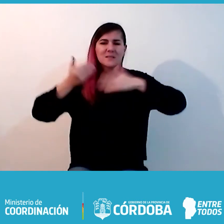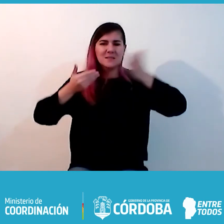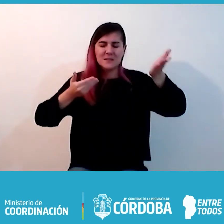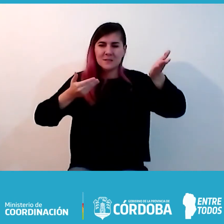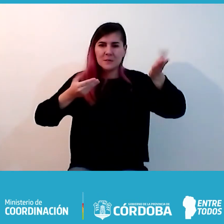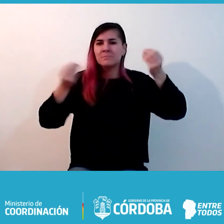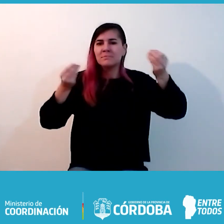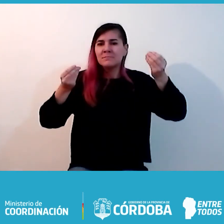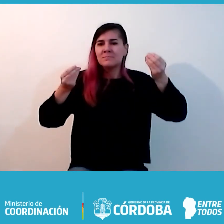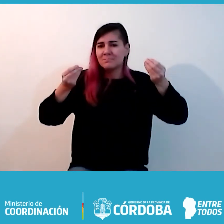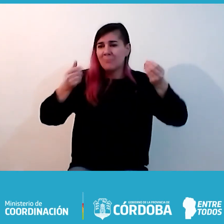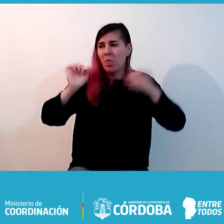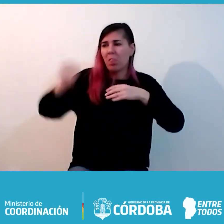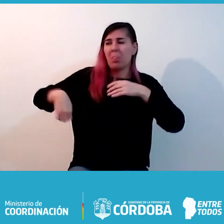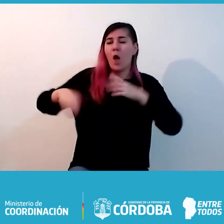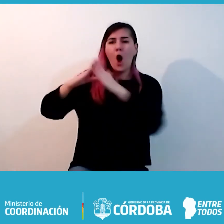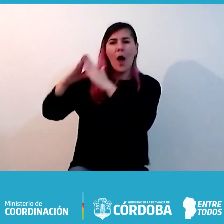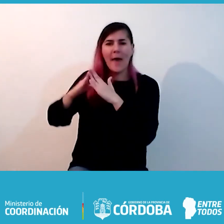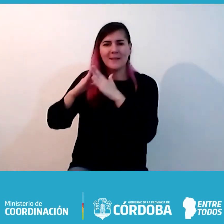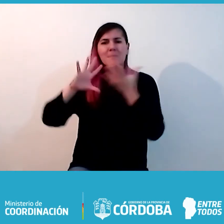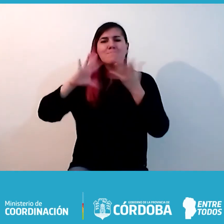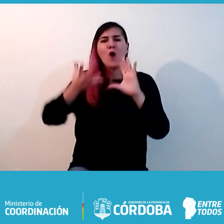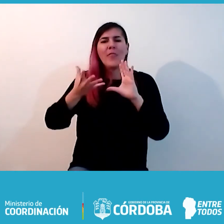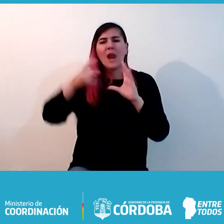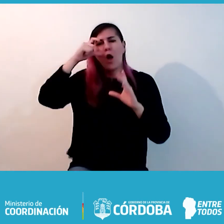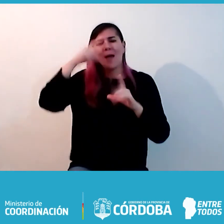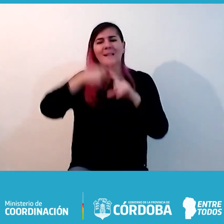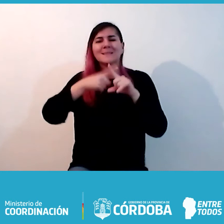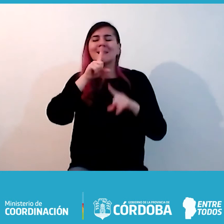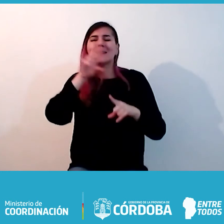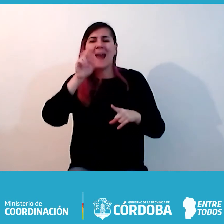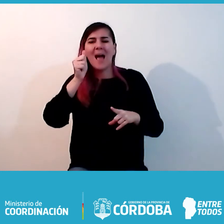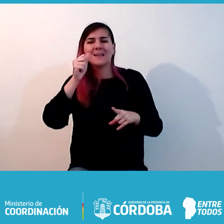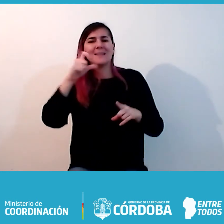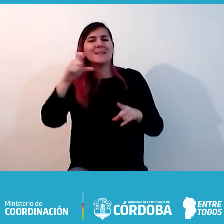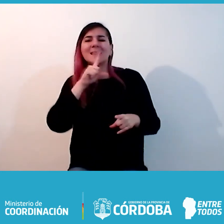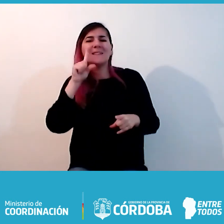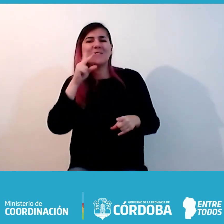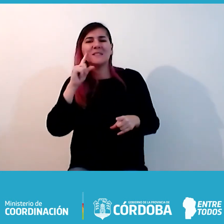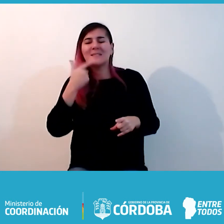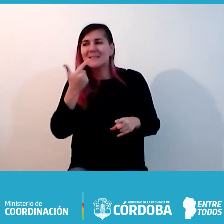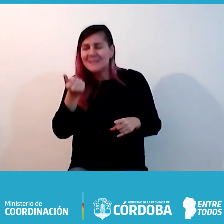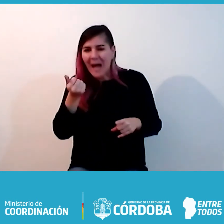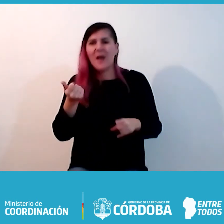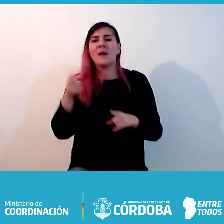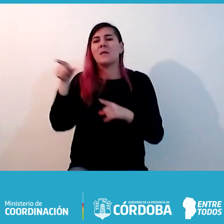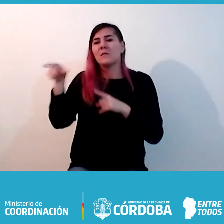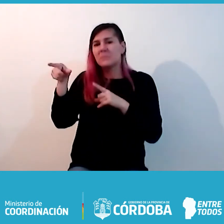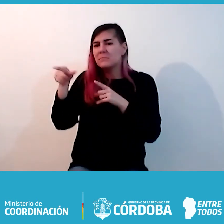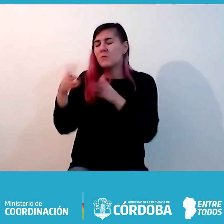proyecta por encima de muchos hogares. Resalta que se trata de un modelo extractivista. Se empatiza con sus compañeros que reclaman en la misma